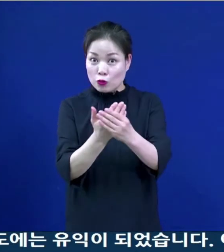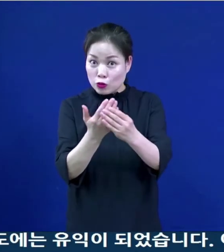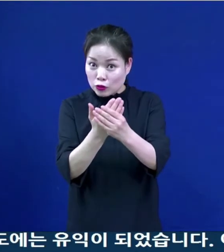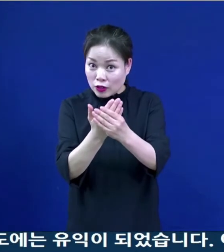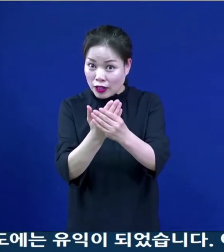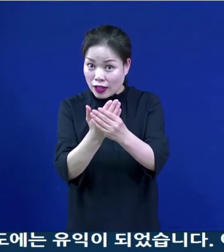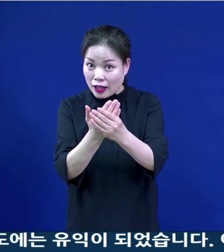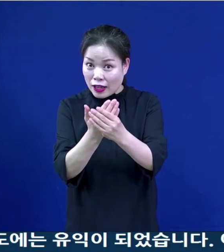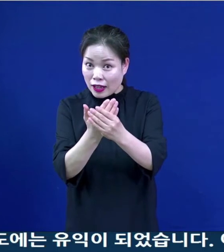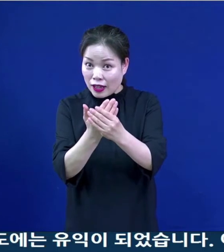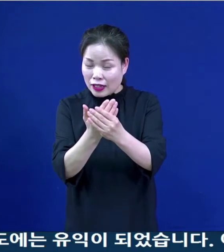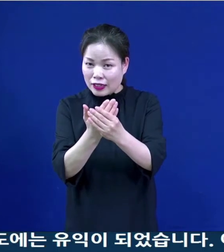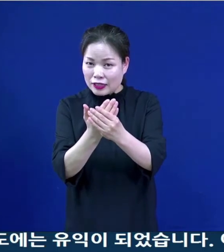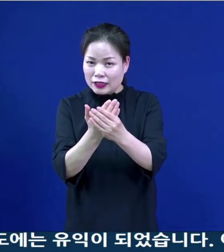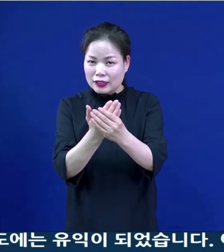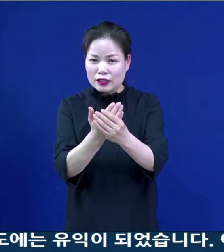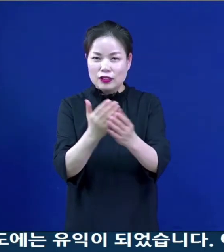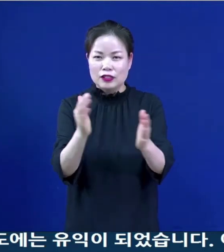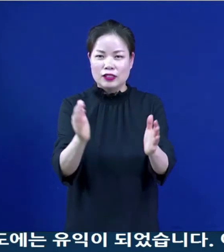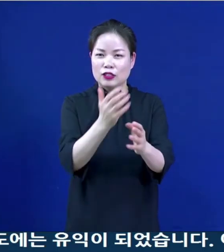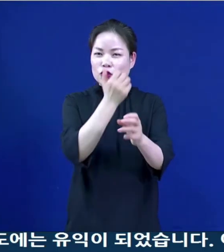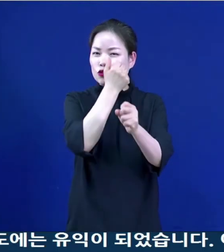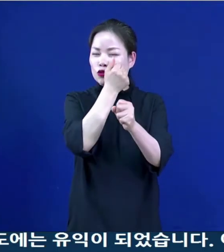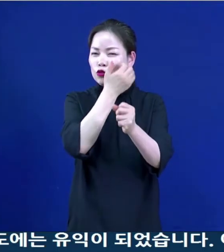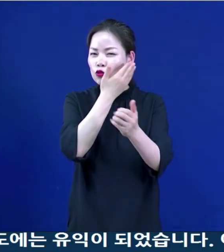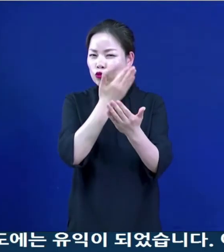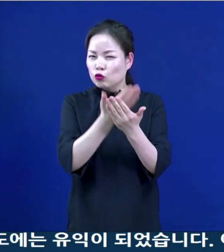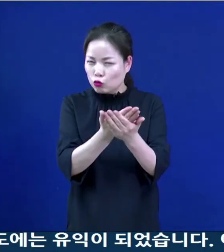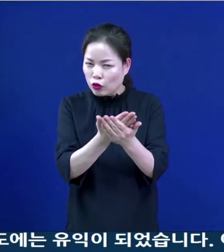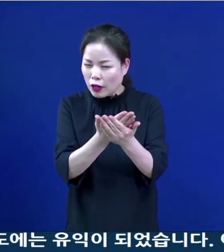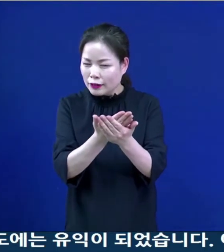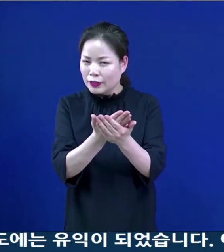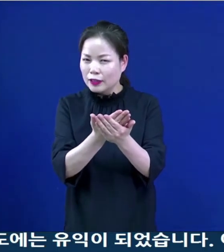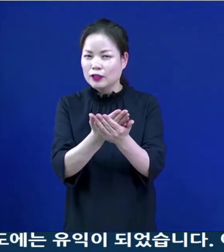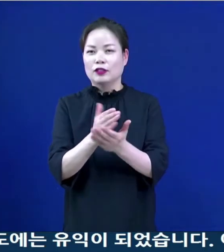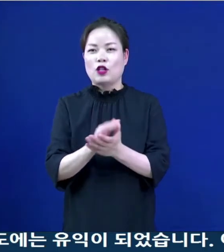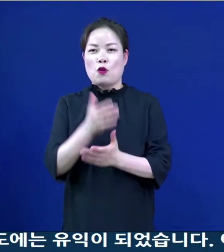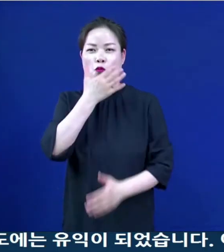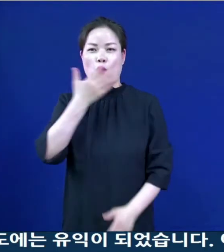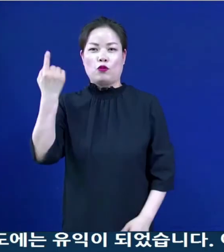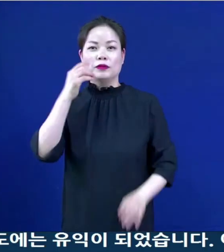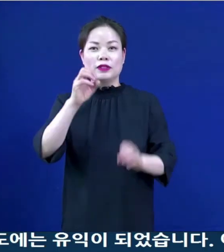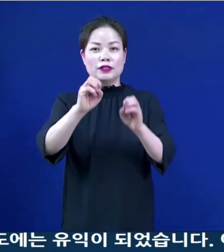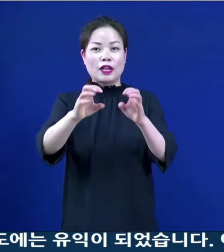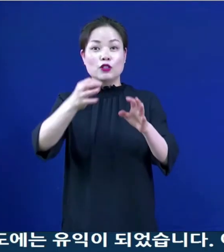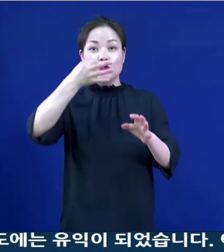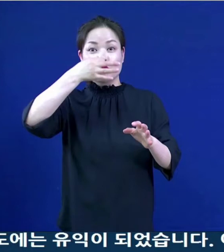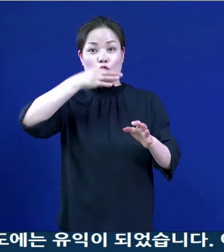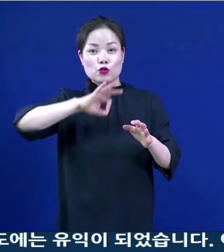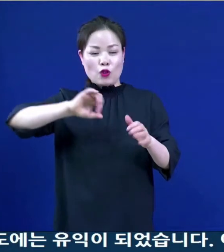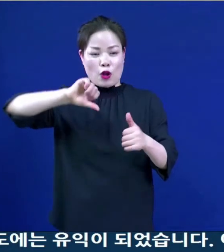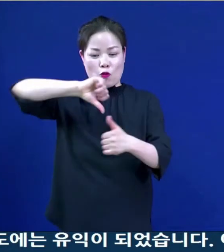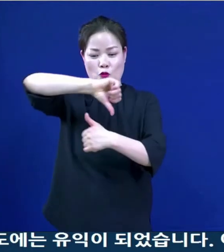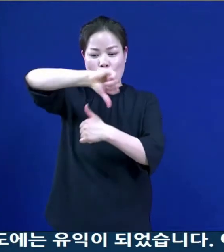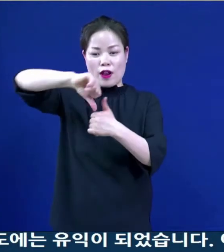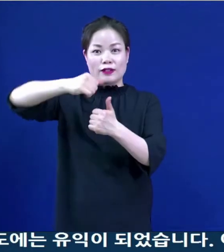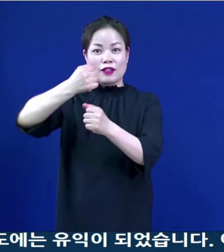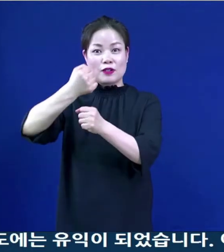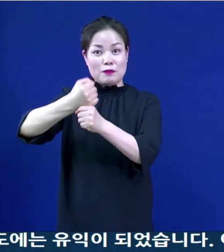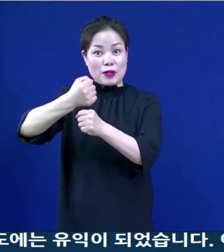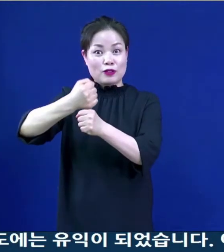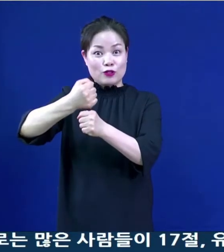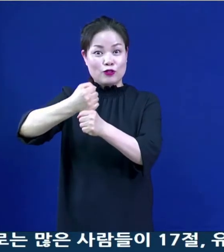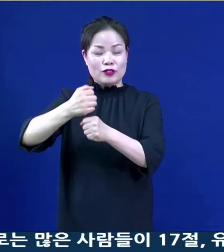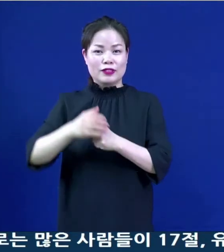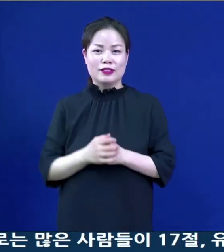이게 이 축을 이루게 되는 굉장히 복음 전파에는 유익한 환경을 만들어